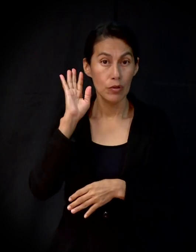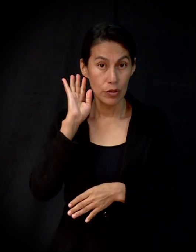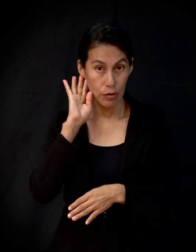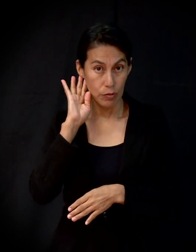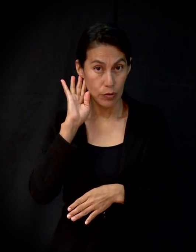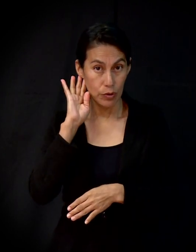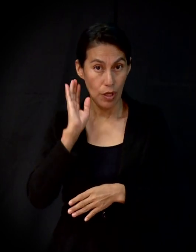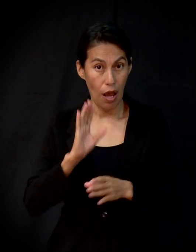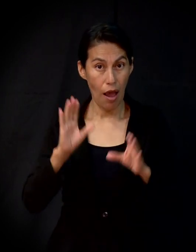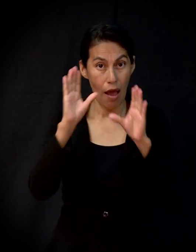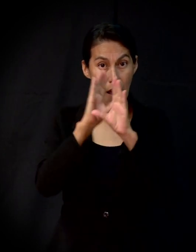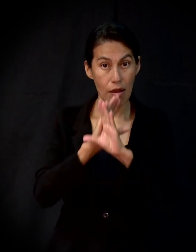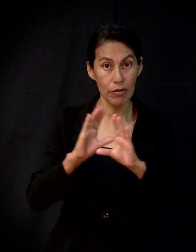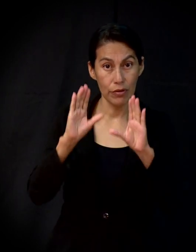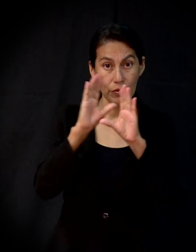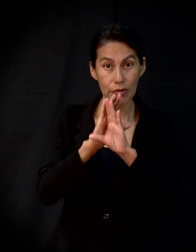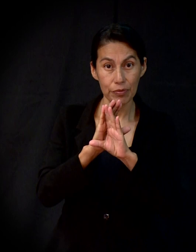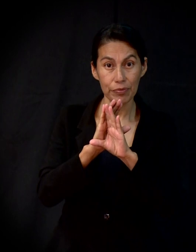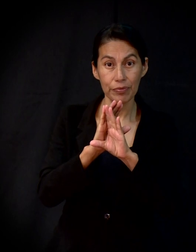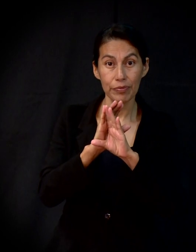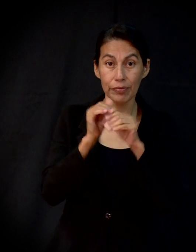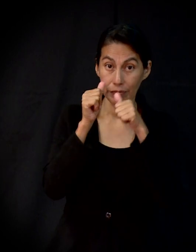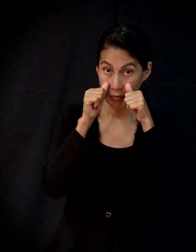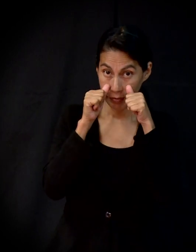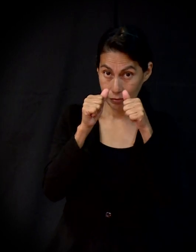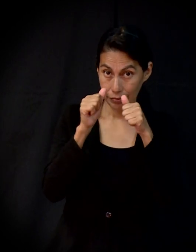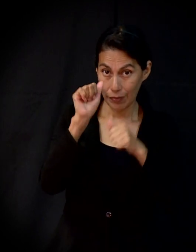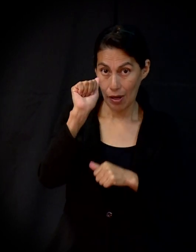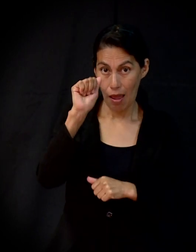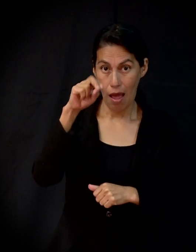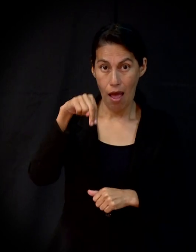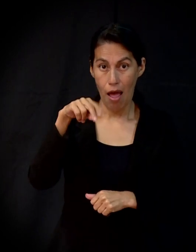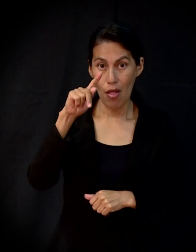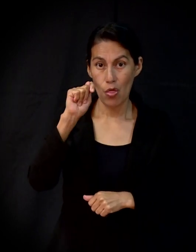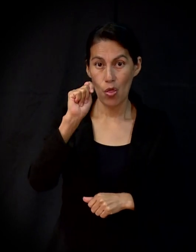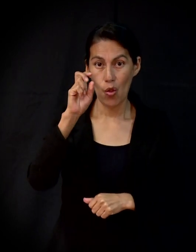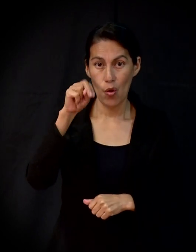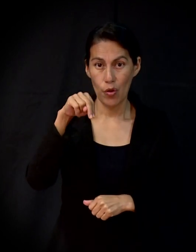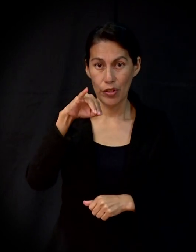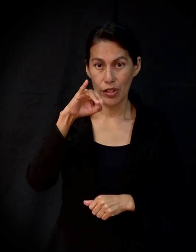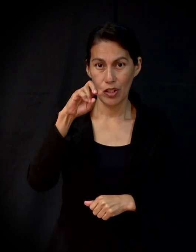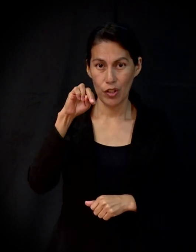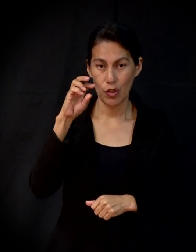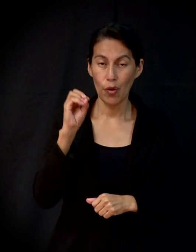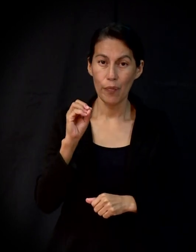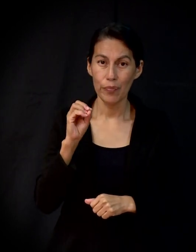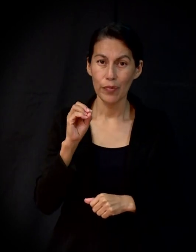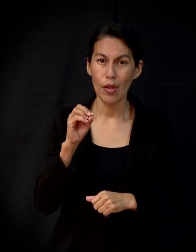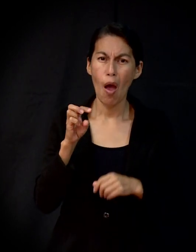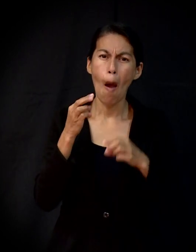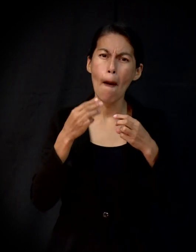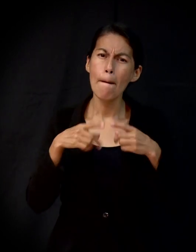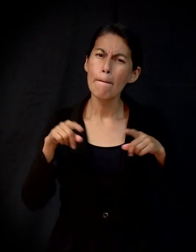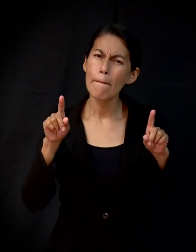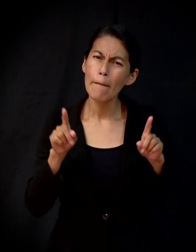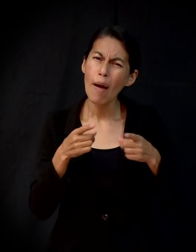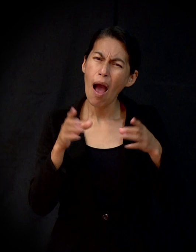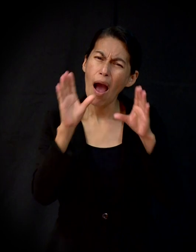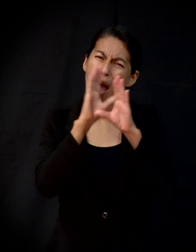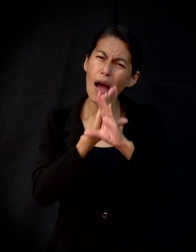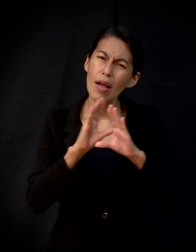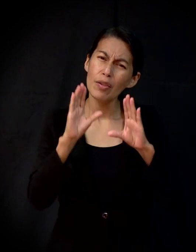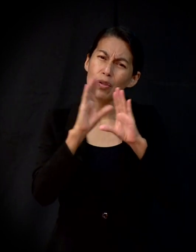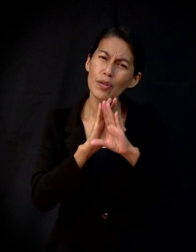a Antonio, un canto inspirado por los motiva a buscarle en oración y